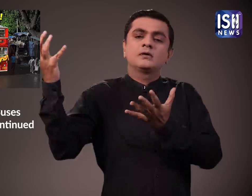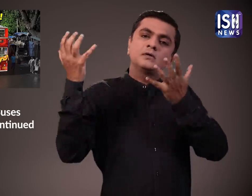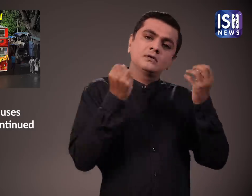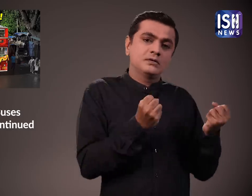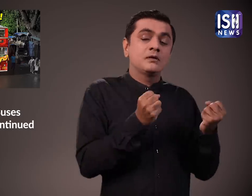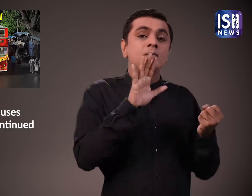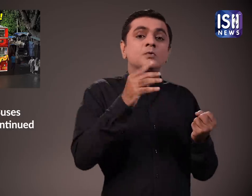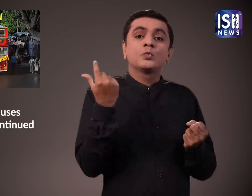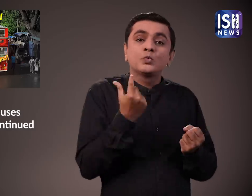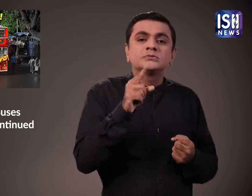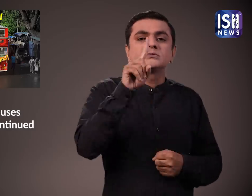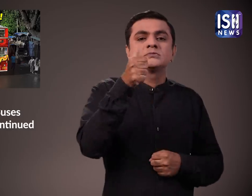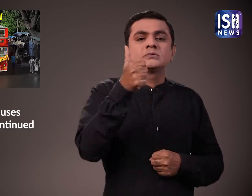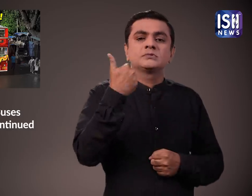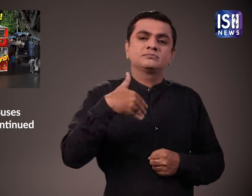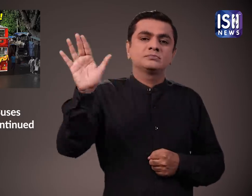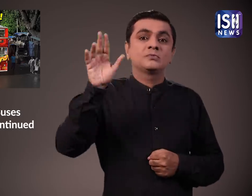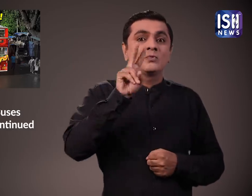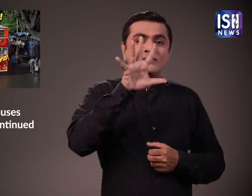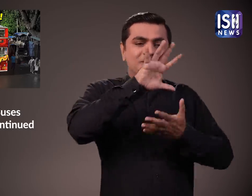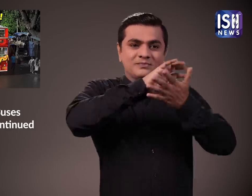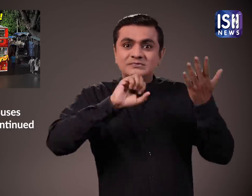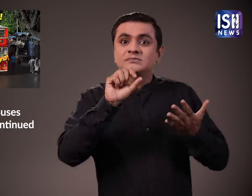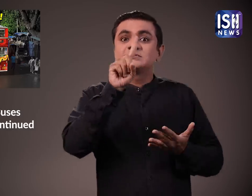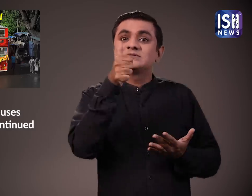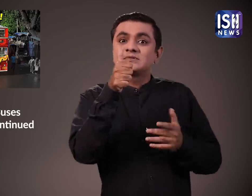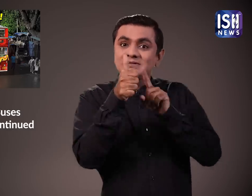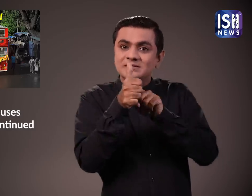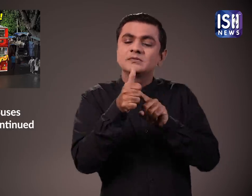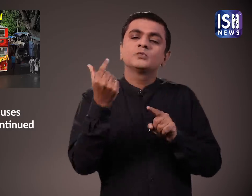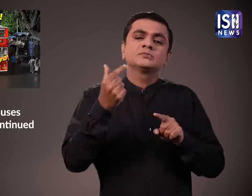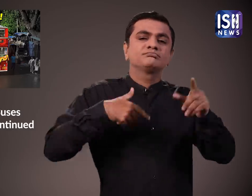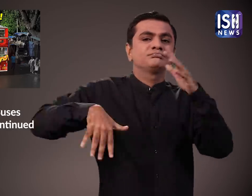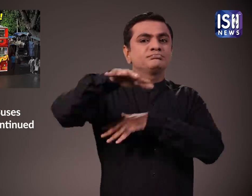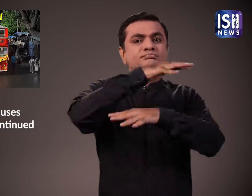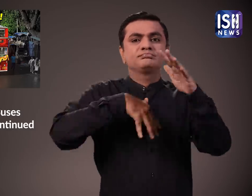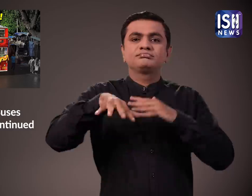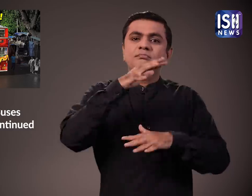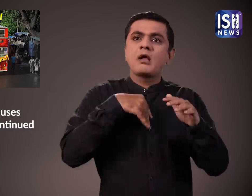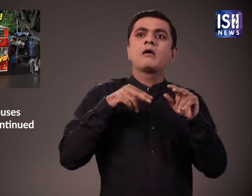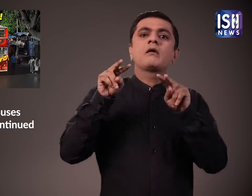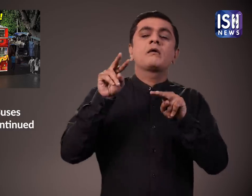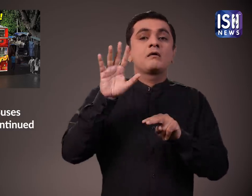भर्तमान में 16 AC डबल डेकर बसे परिचालन में है और अधिक बसे जोड़ी जाएगी